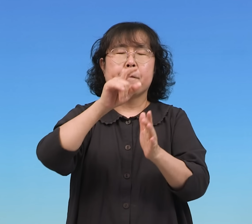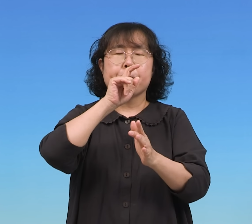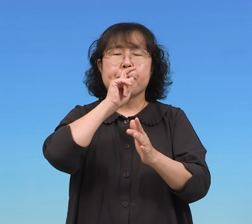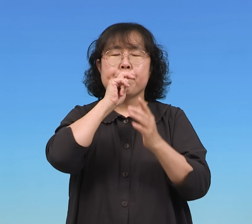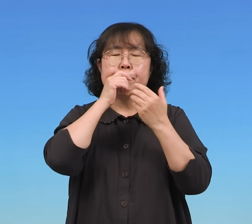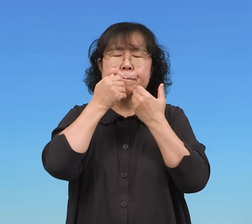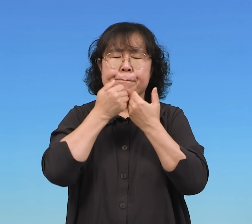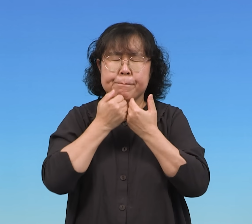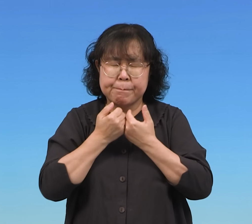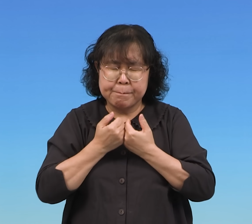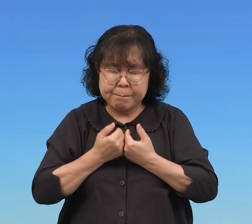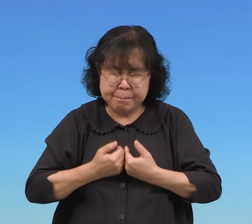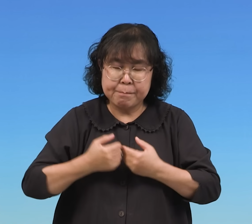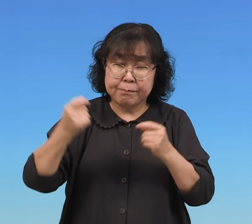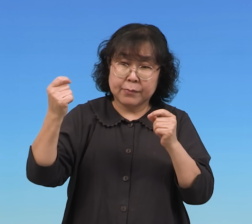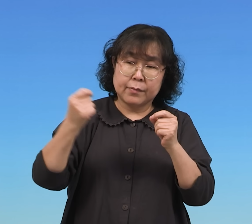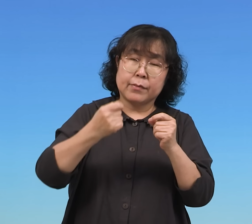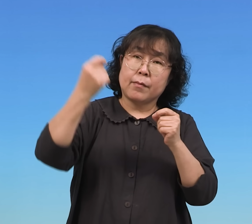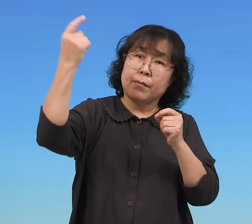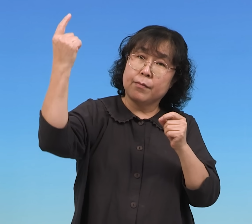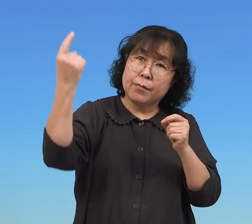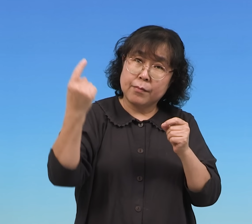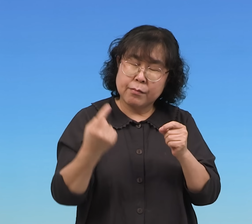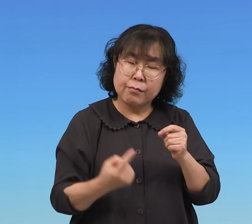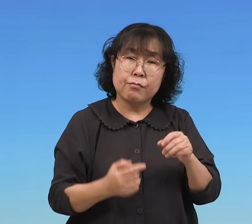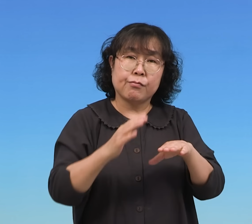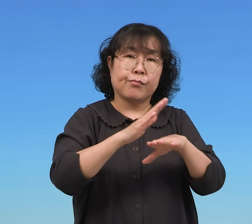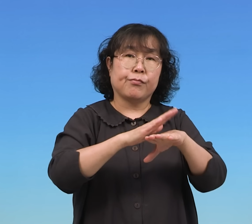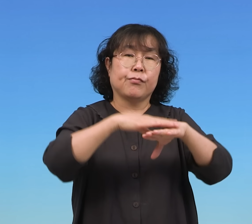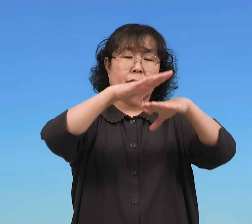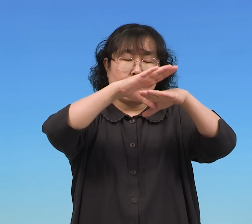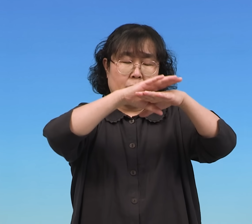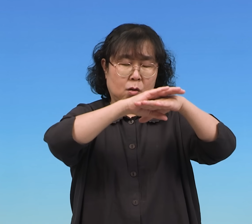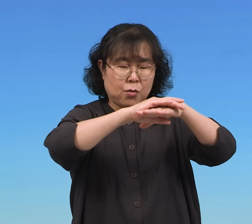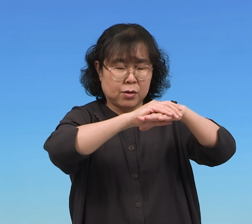조용히 다가와 손잡아 주시며